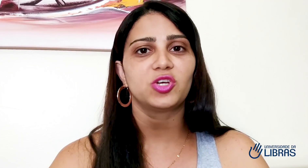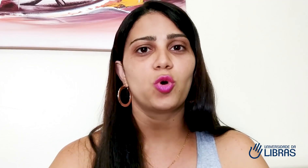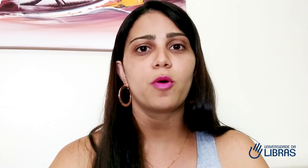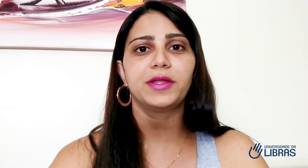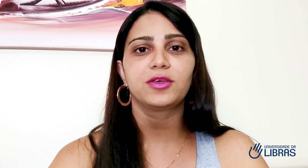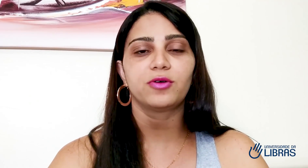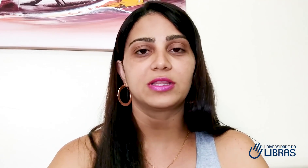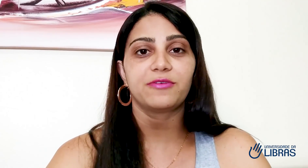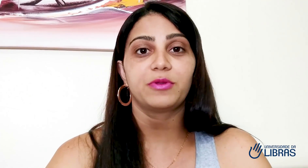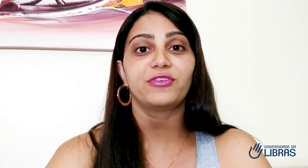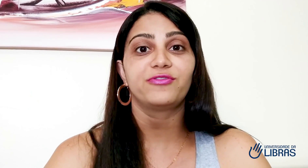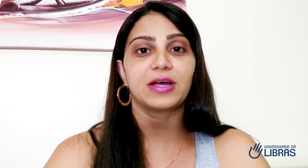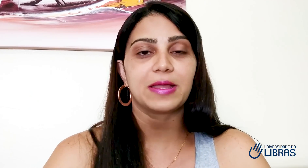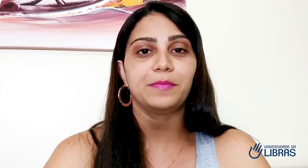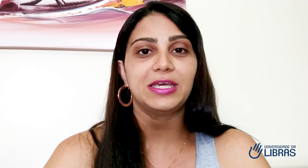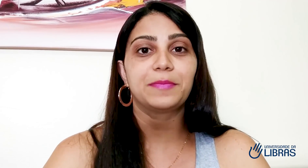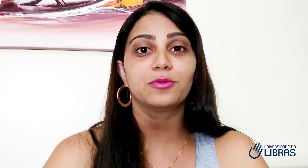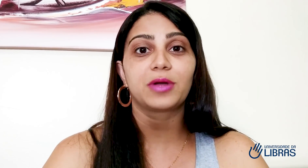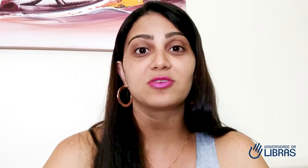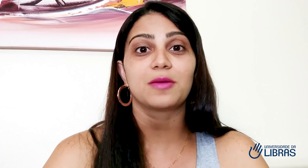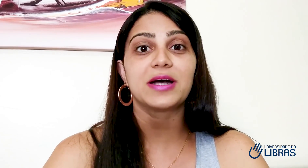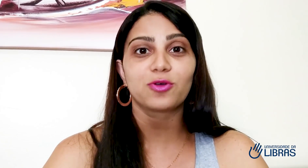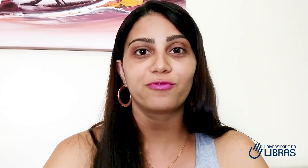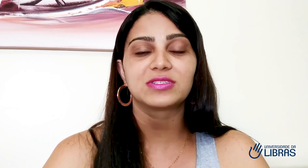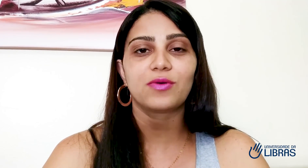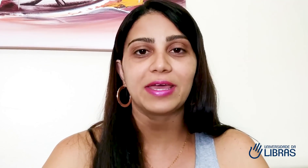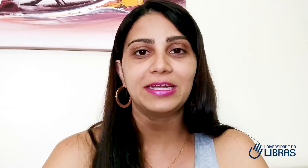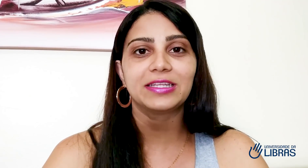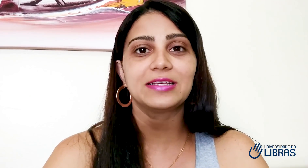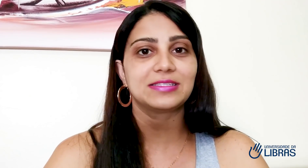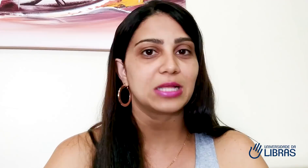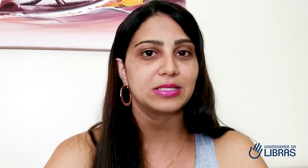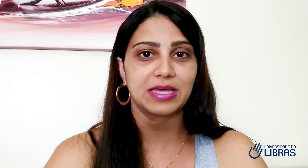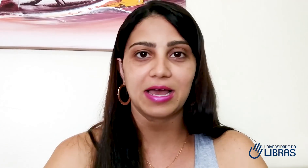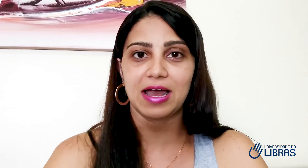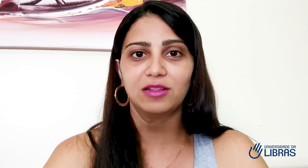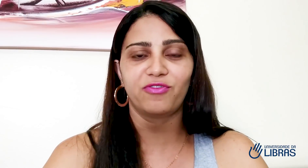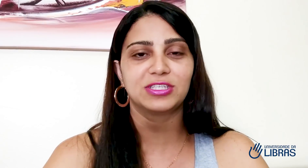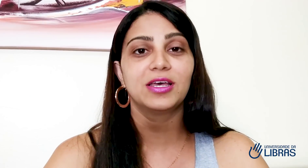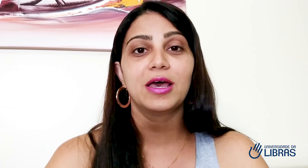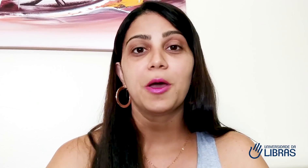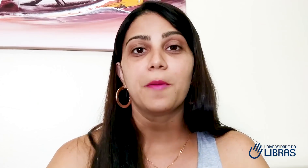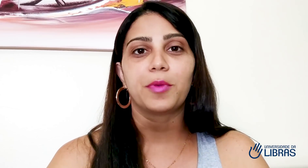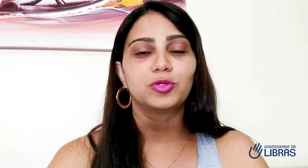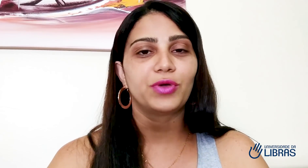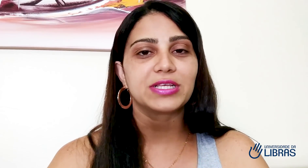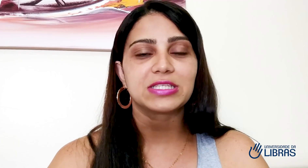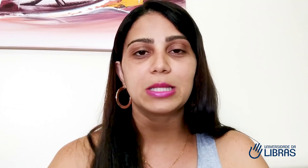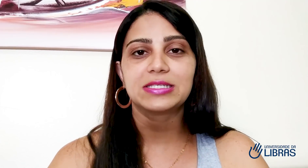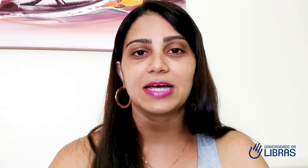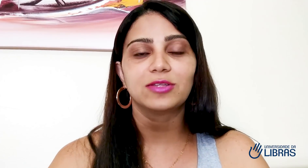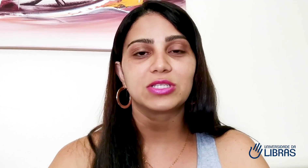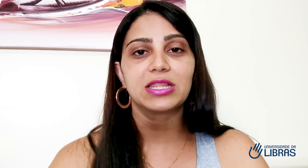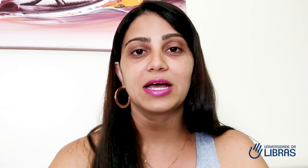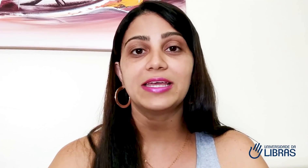Chegou um momento que eu até preferi ficar na minha para não causar mais confusão ainda, né, sinalizar errado, fazer português sinalizado, sei lá, e eles